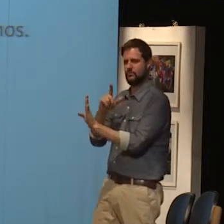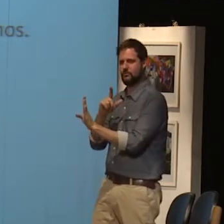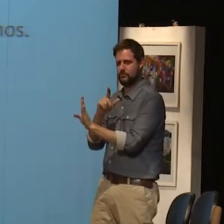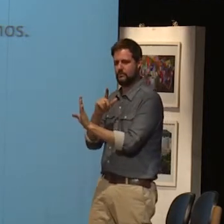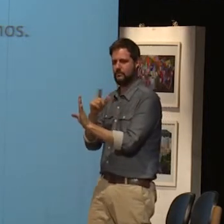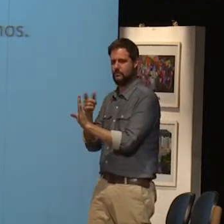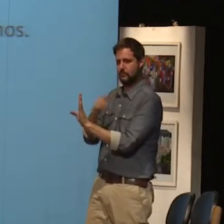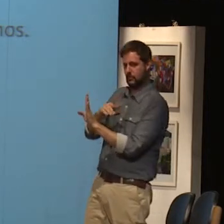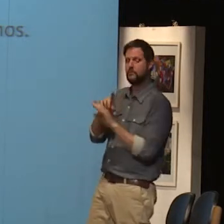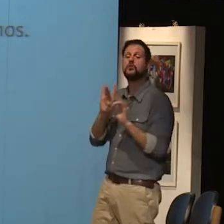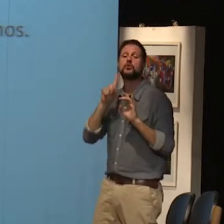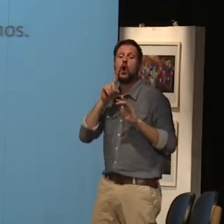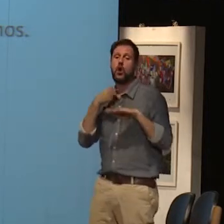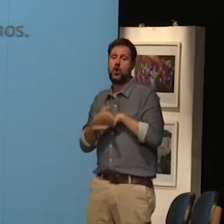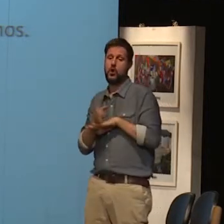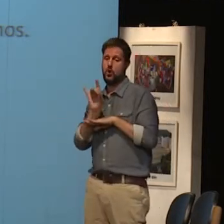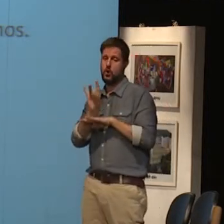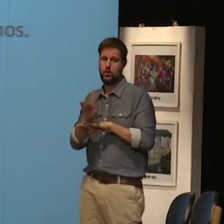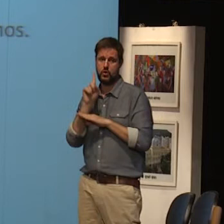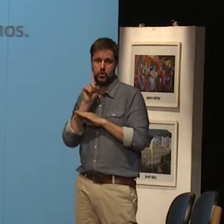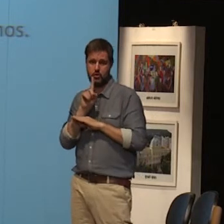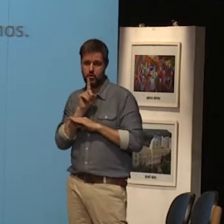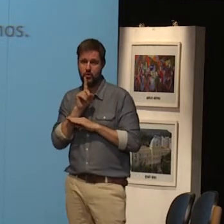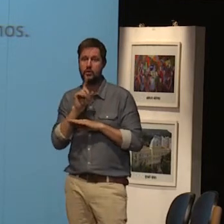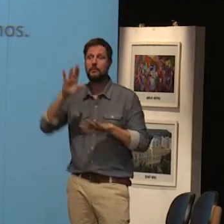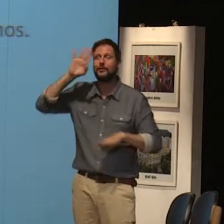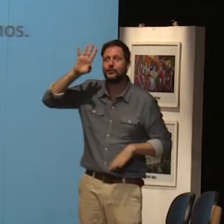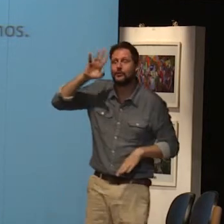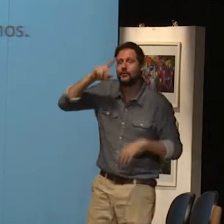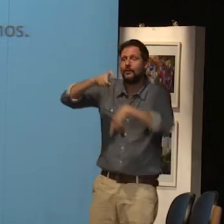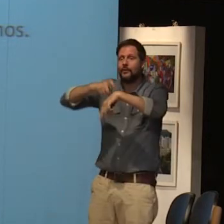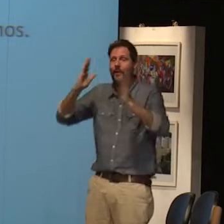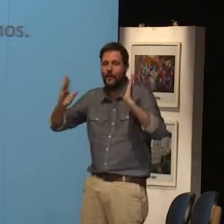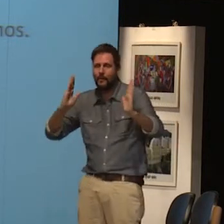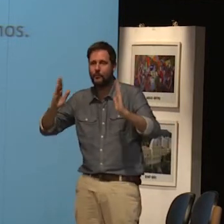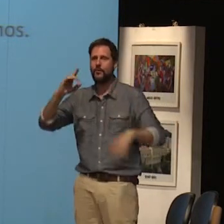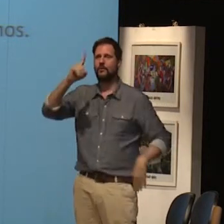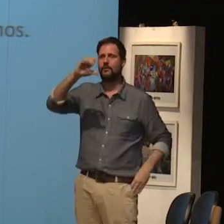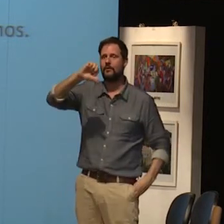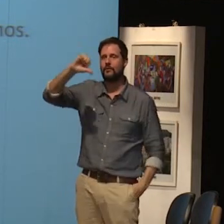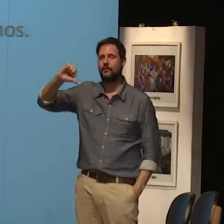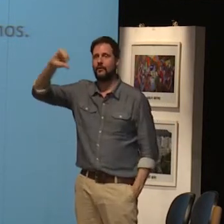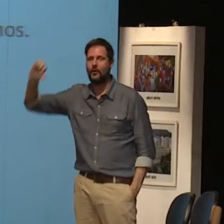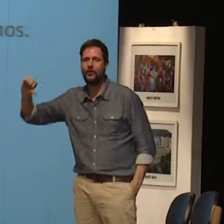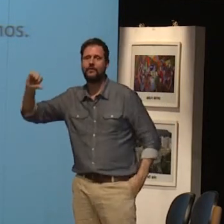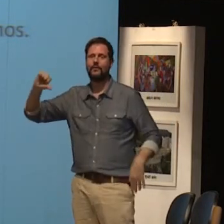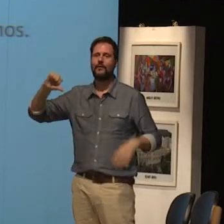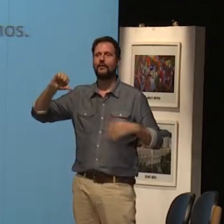Esse pré-congresso que teve, né, só para surdos, feitos para surdos, né? Então foi um tempo que isso